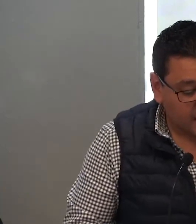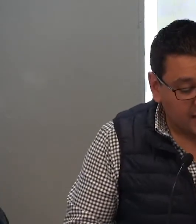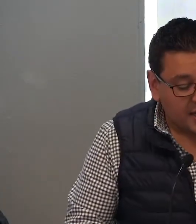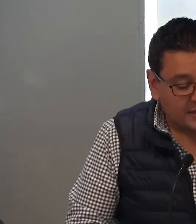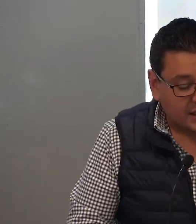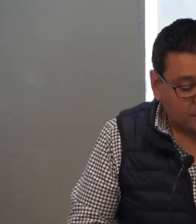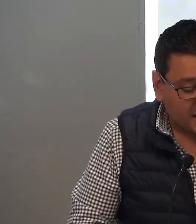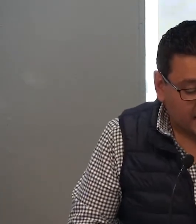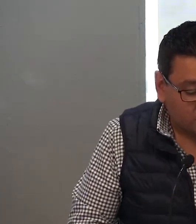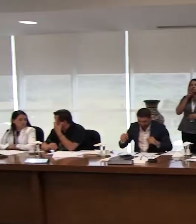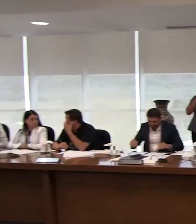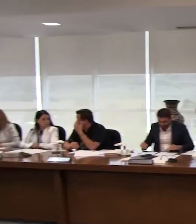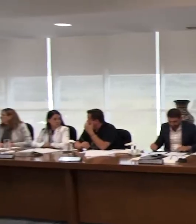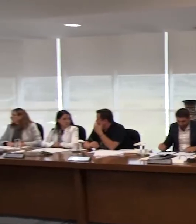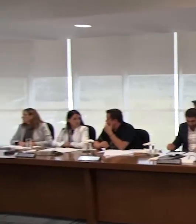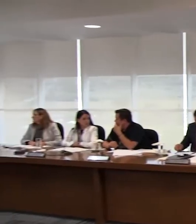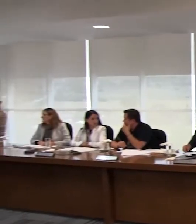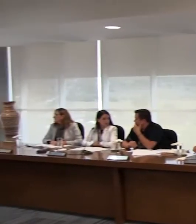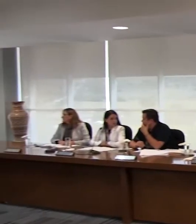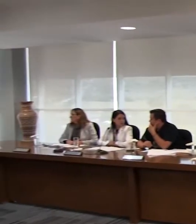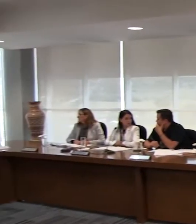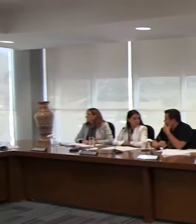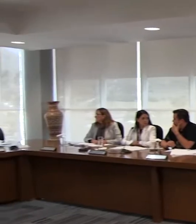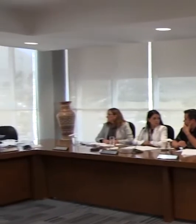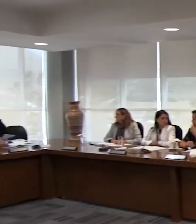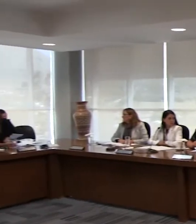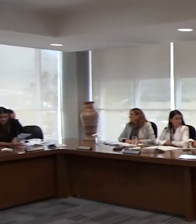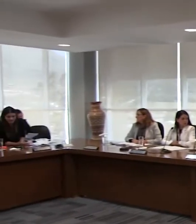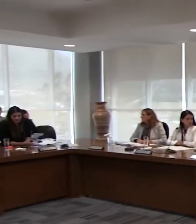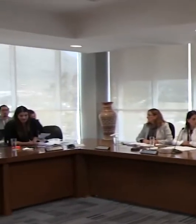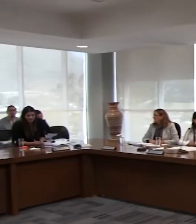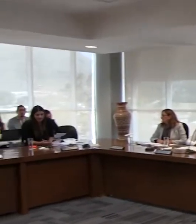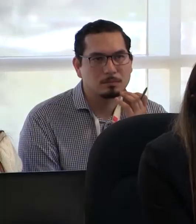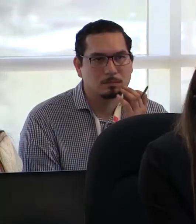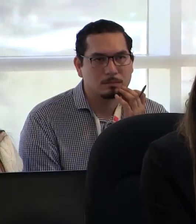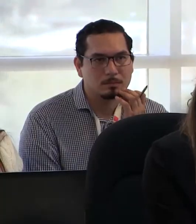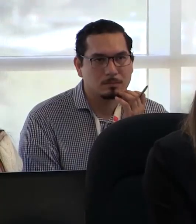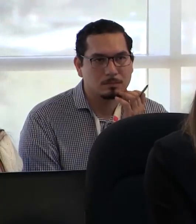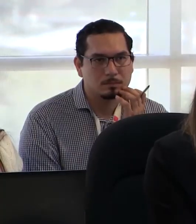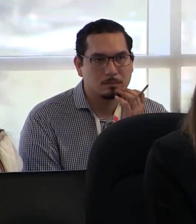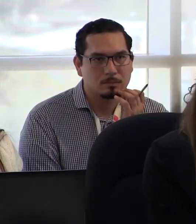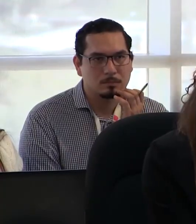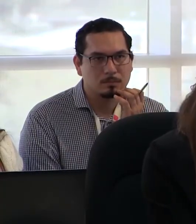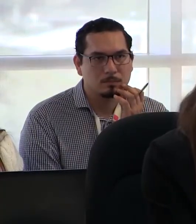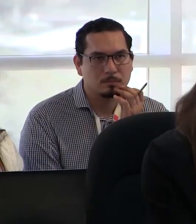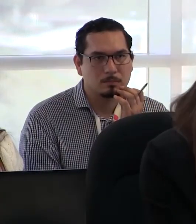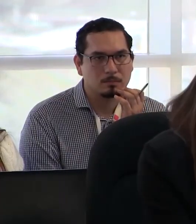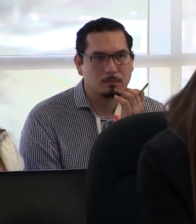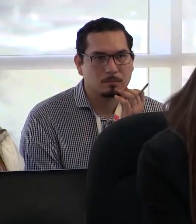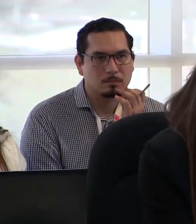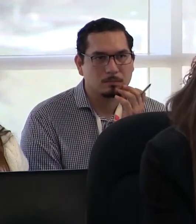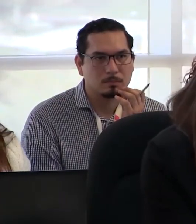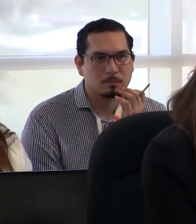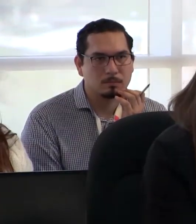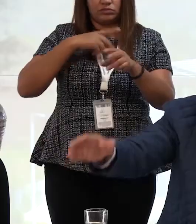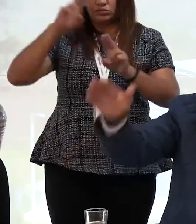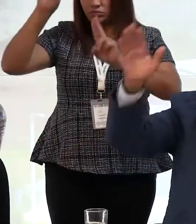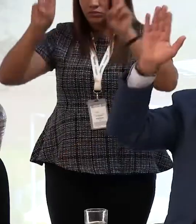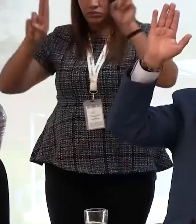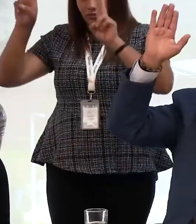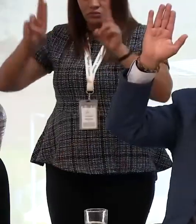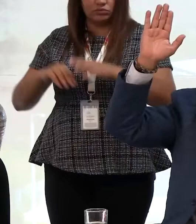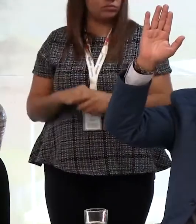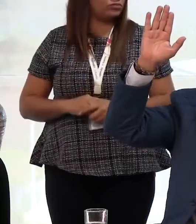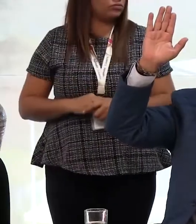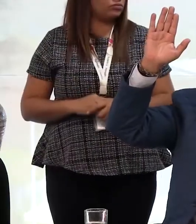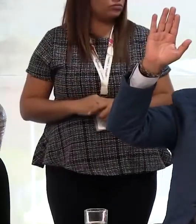y erradicar la violencia contra las mujeres también se aprobó por unanimidad un convenio de colaboración entre el municipio de san pedro